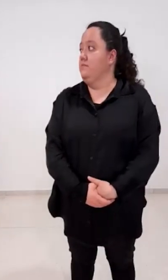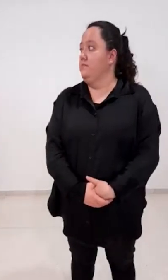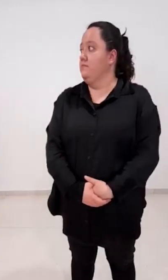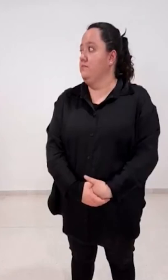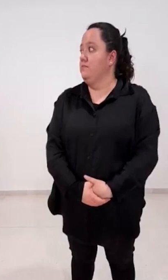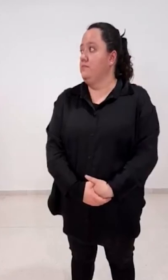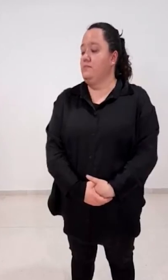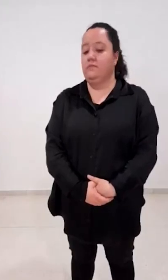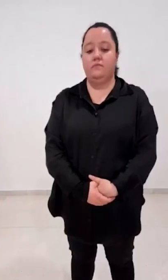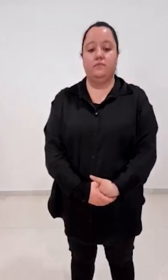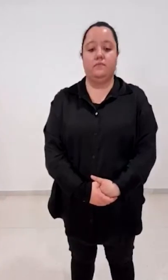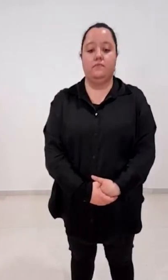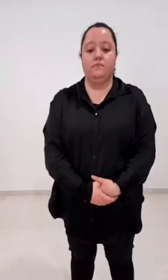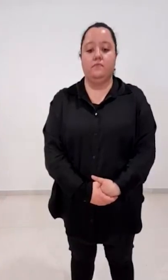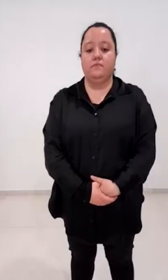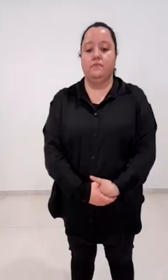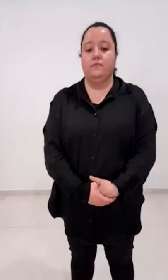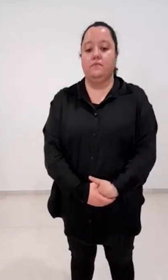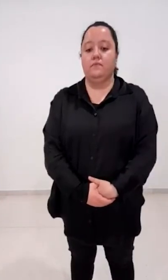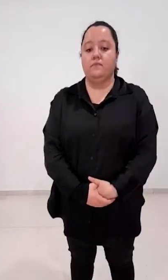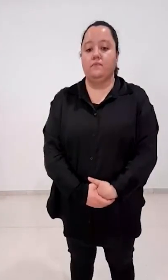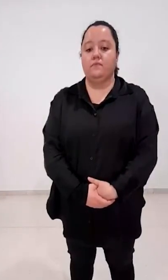y hacer tu día